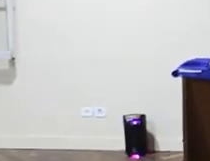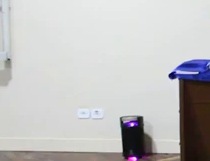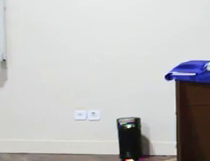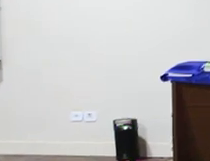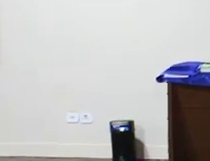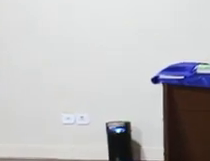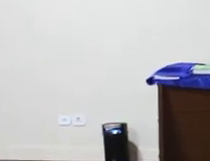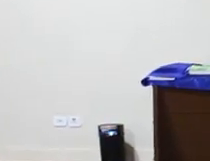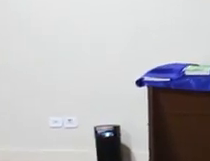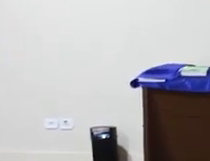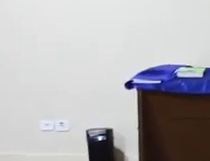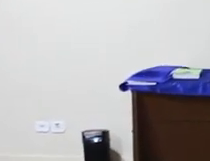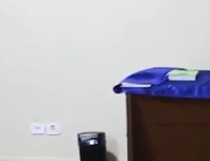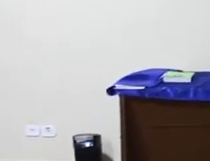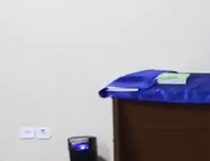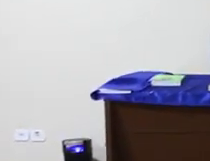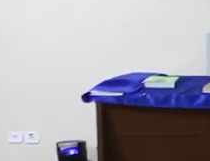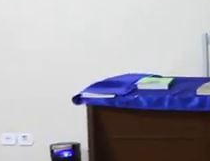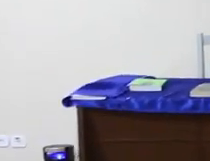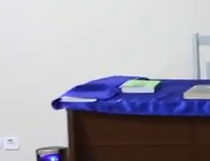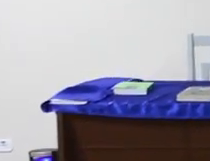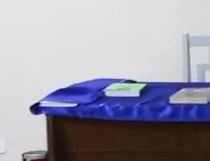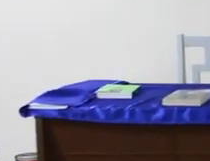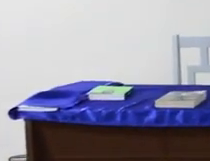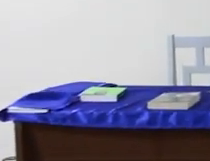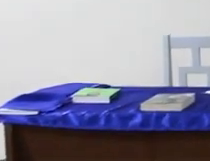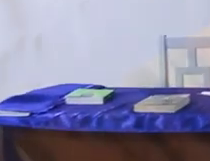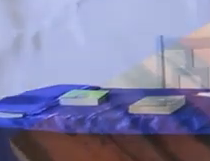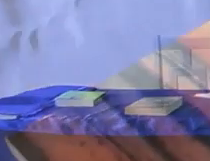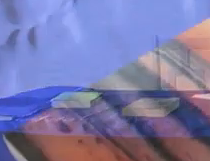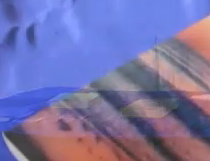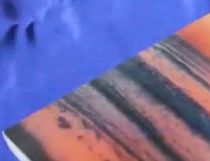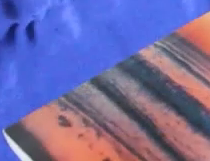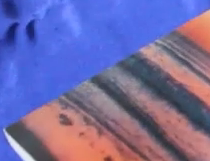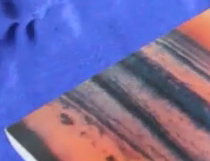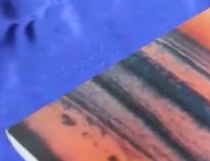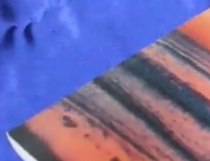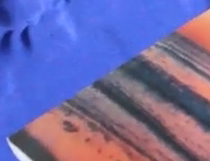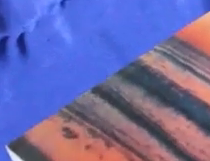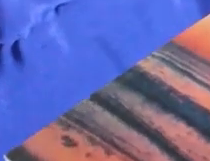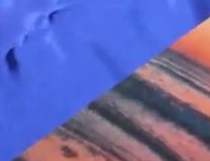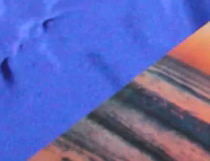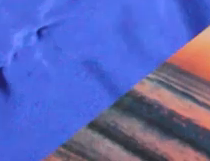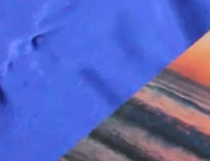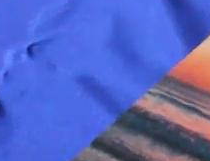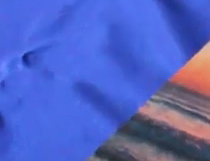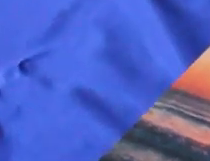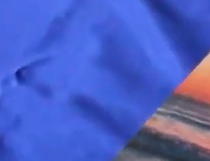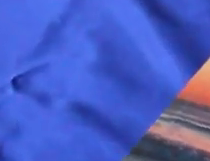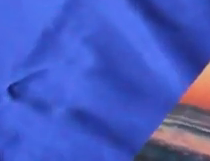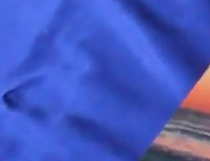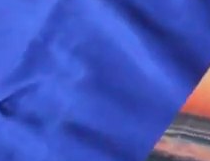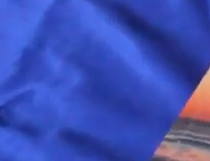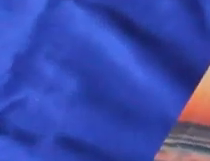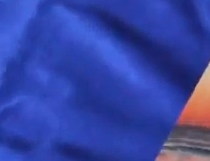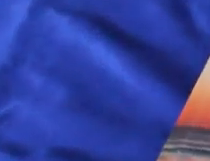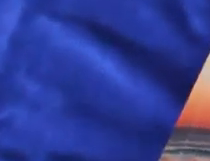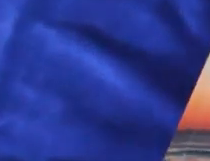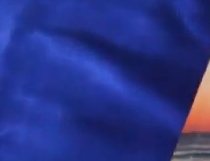nós. Essa antiga mansão é um patrimônio histórico, cultural e moral da nossa